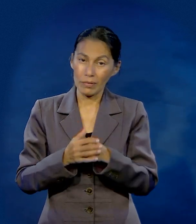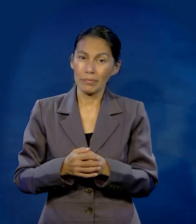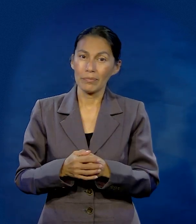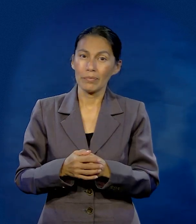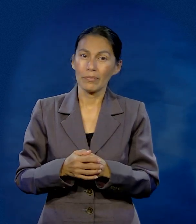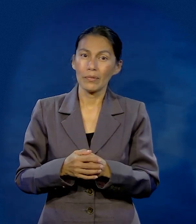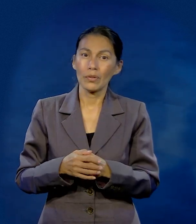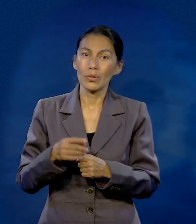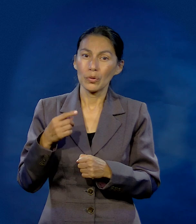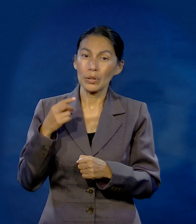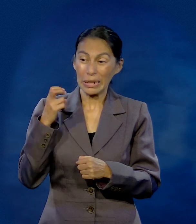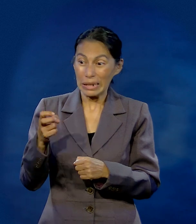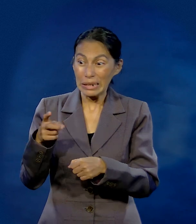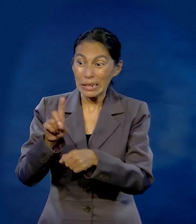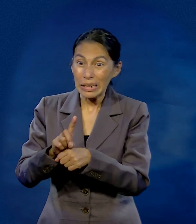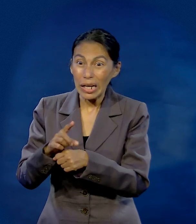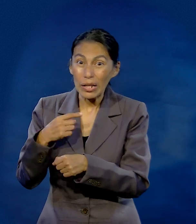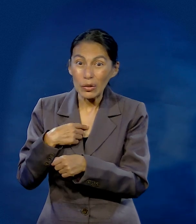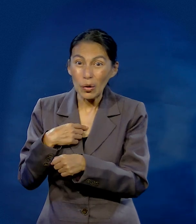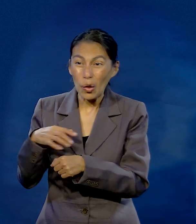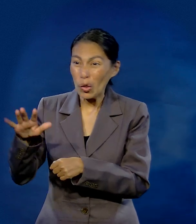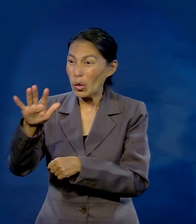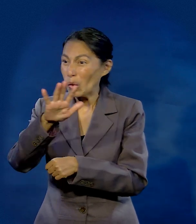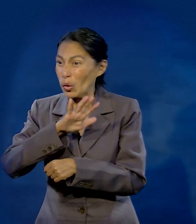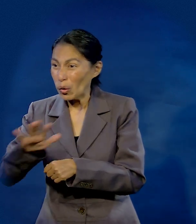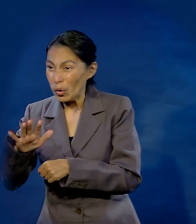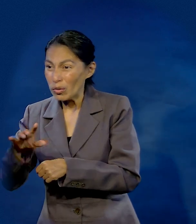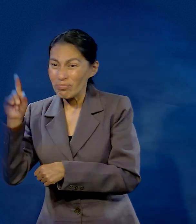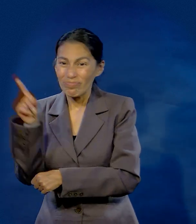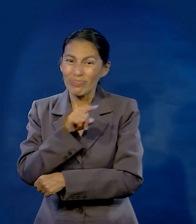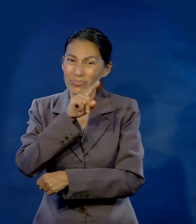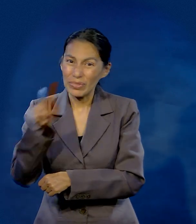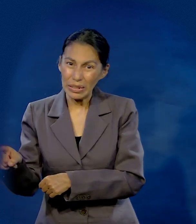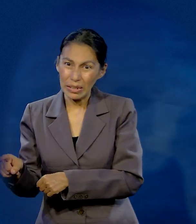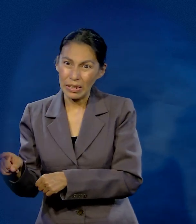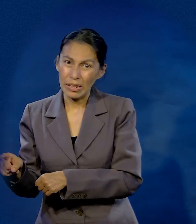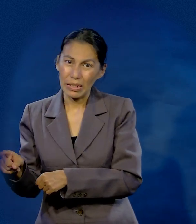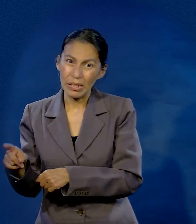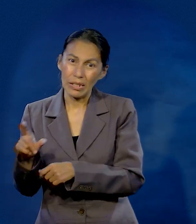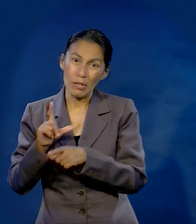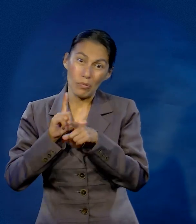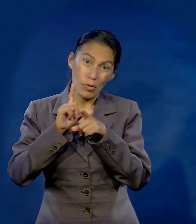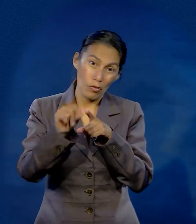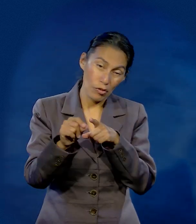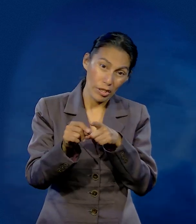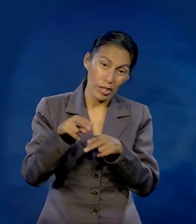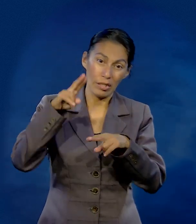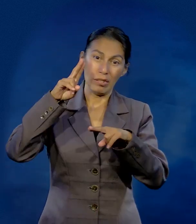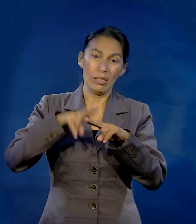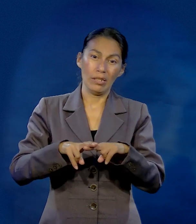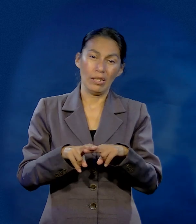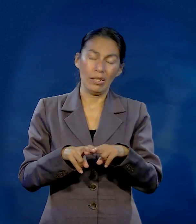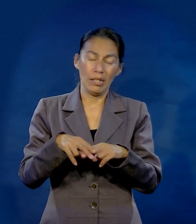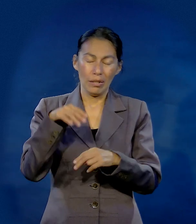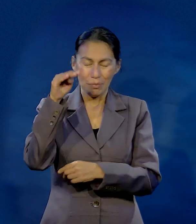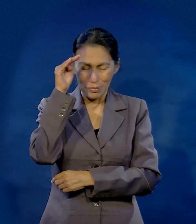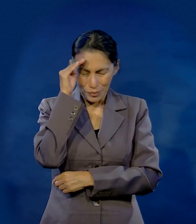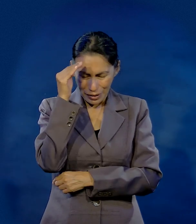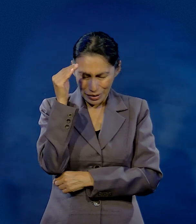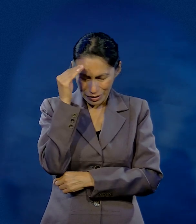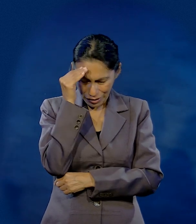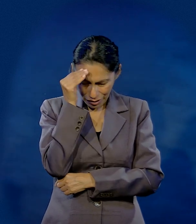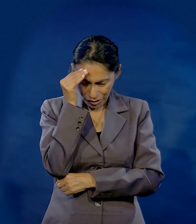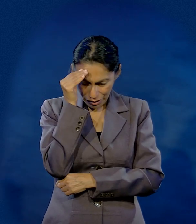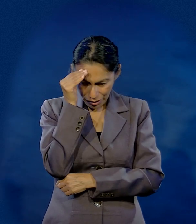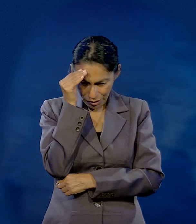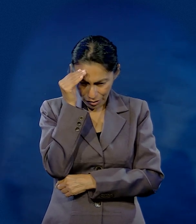el video que ustedes han visto él nunca lo vio Pero yo lo he conservado yo no sé cómo Dios va a ser para